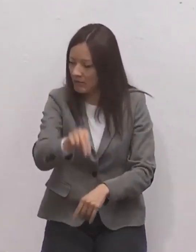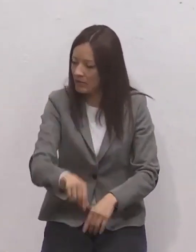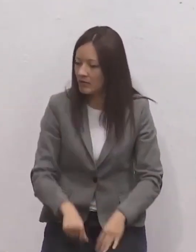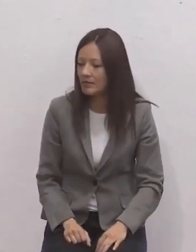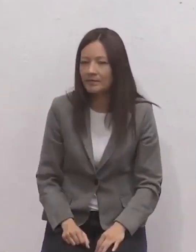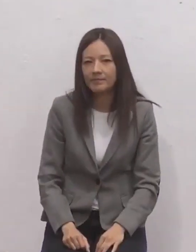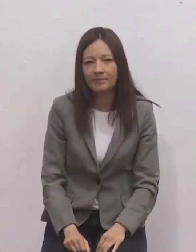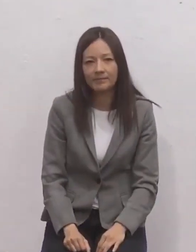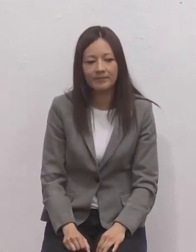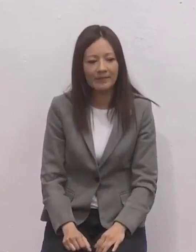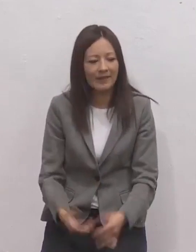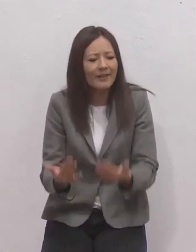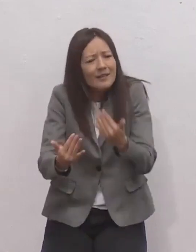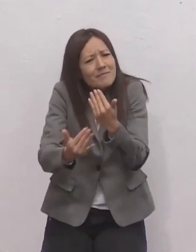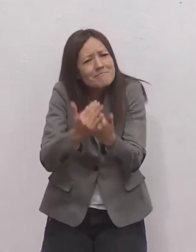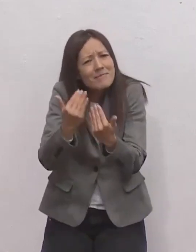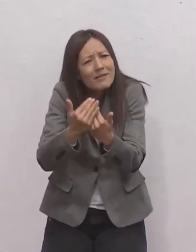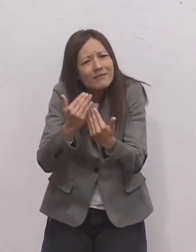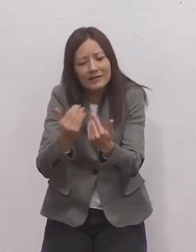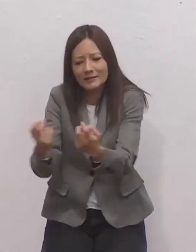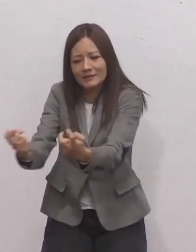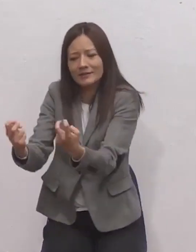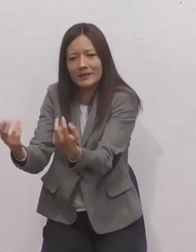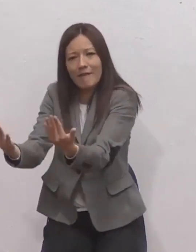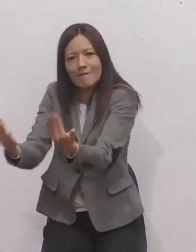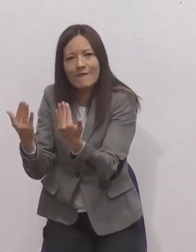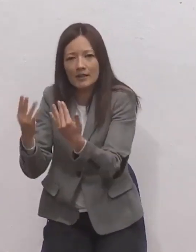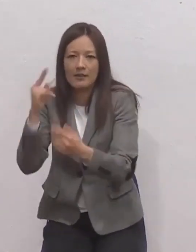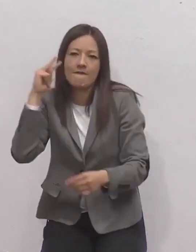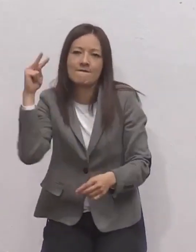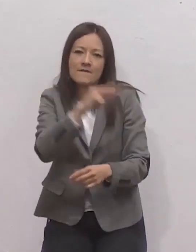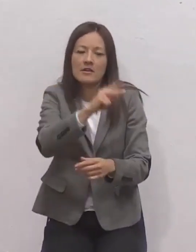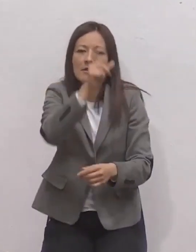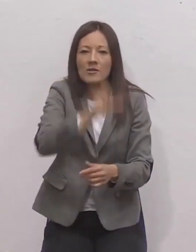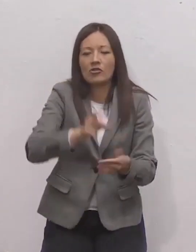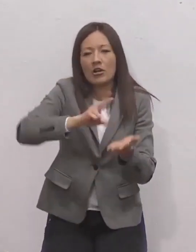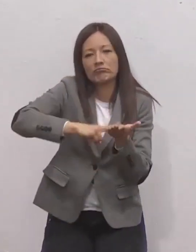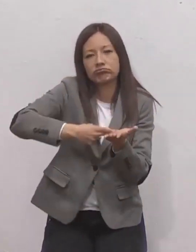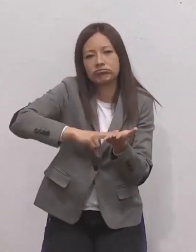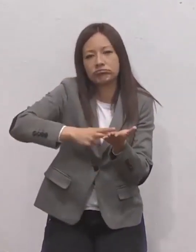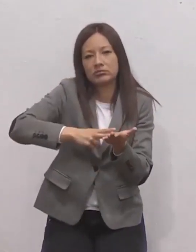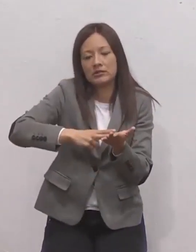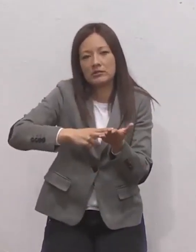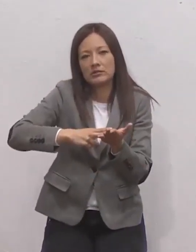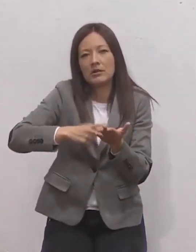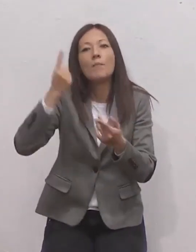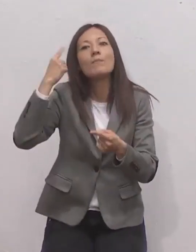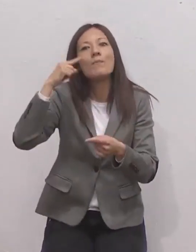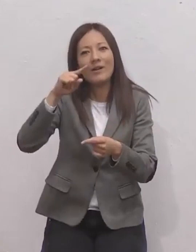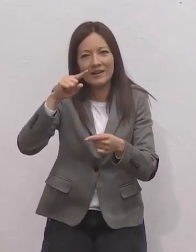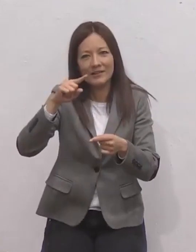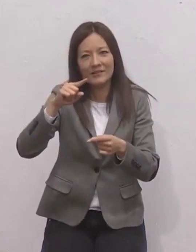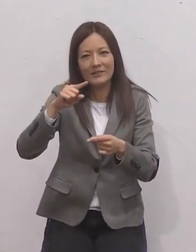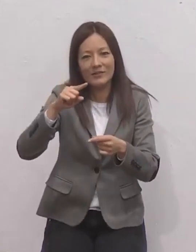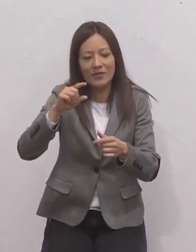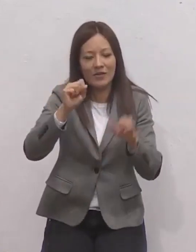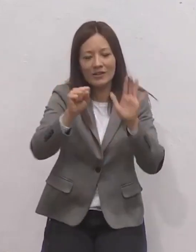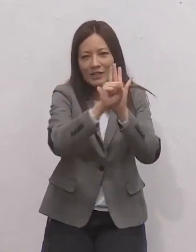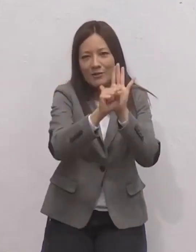la hicimos, es que queda más fácil que ellos queden adelante y estén viendo al traductor ahí. Por eso apartamos con unos